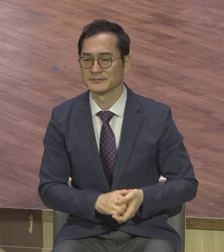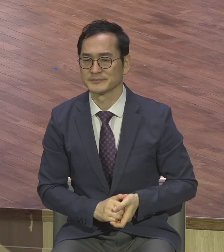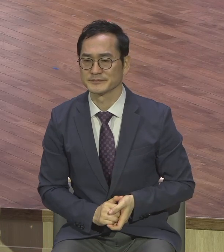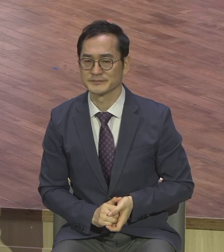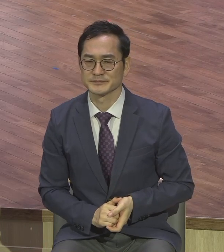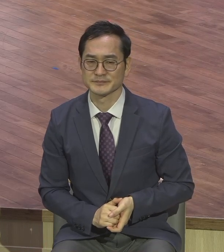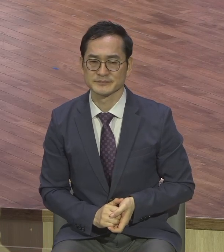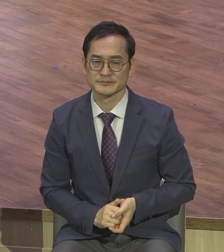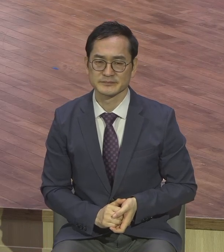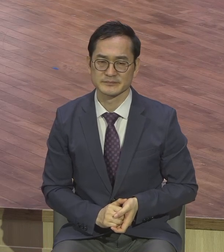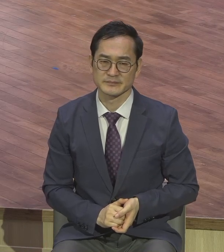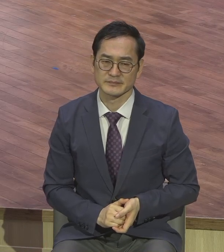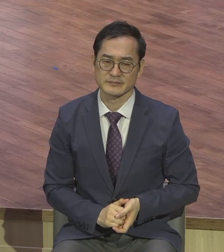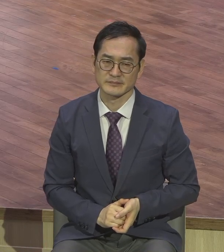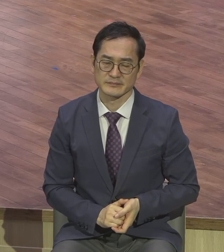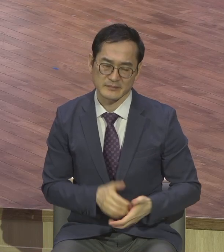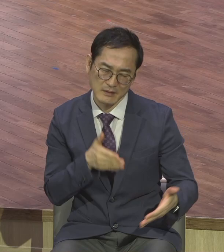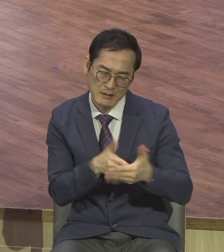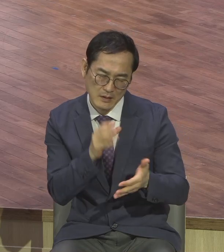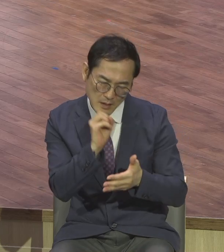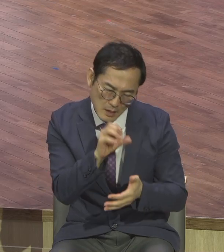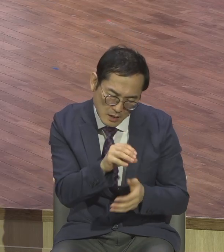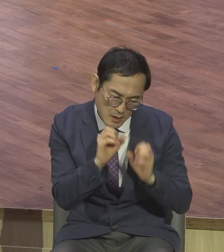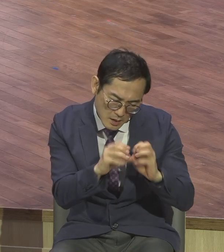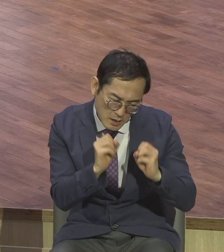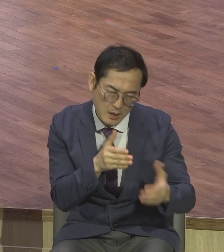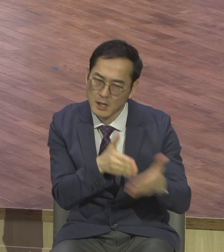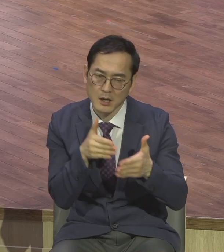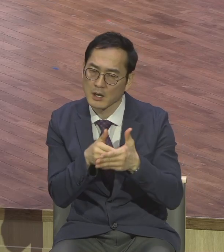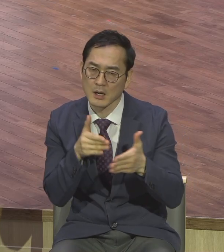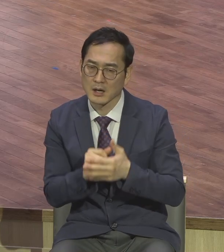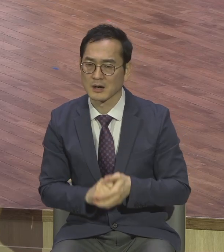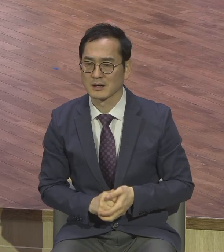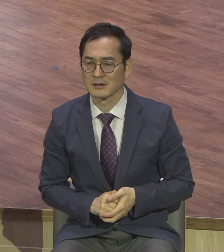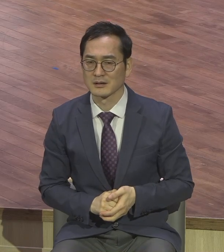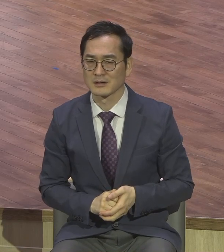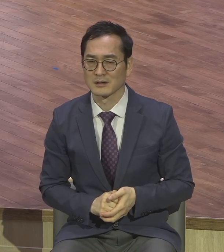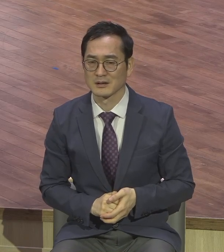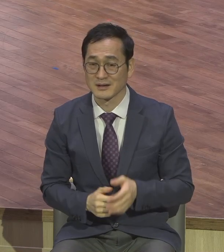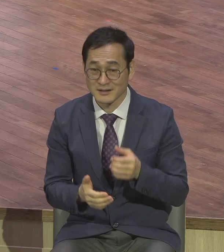무섭습니다. 그래서요, 누구와 가까이 지내느냐,